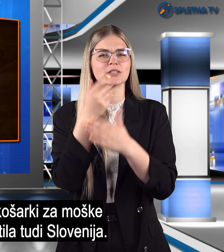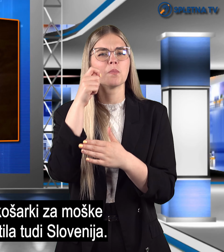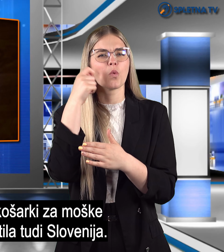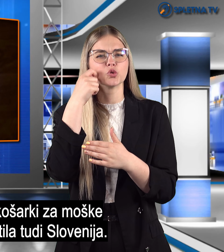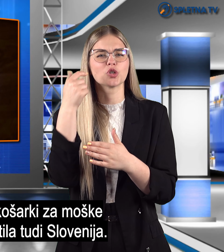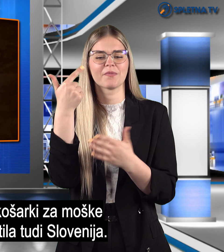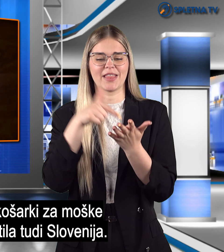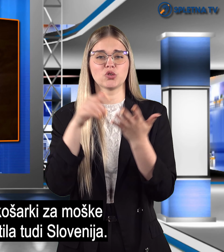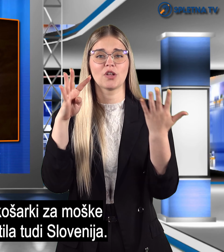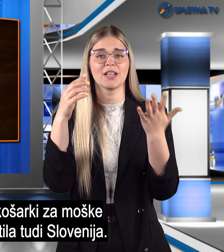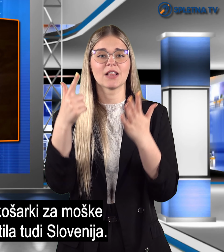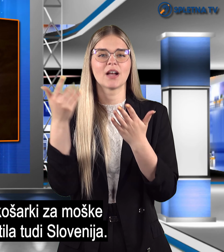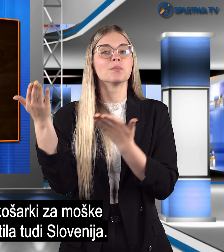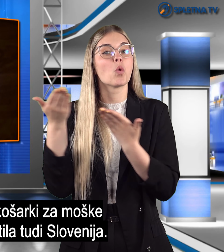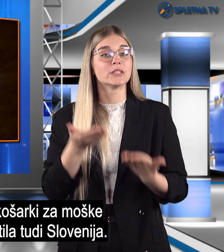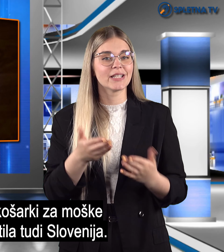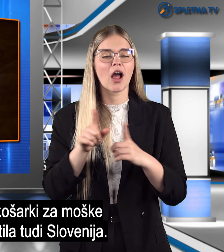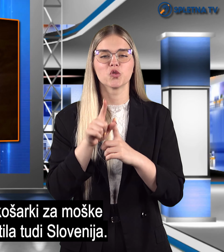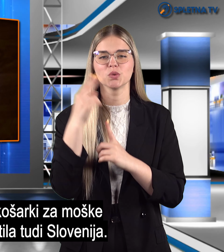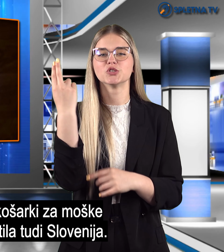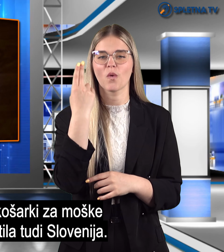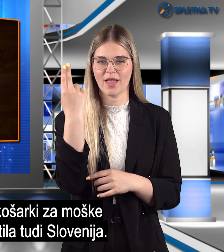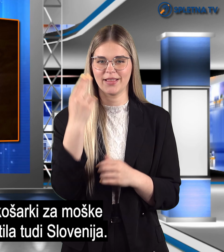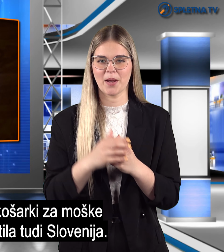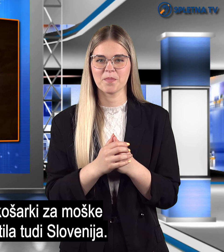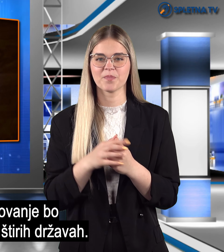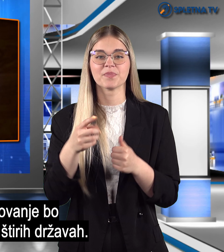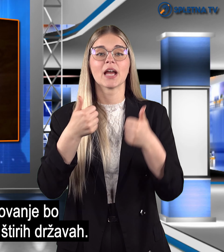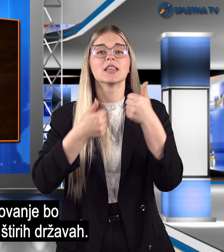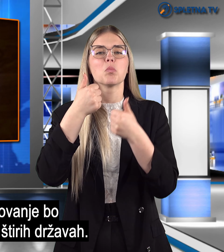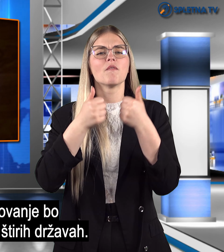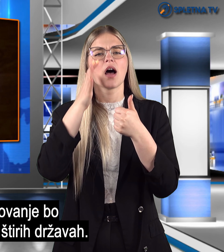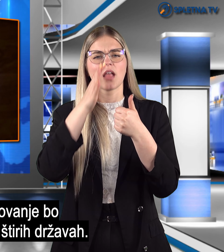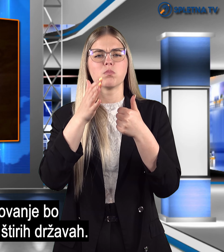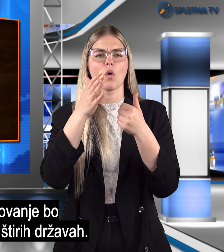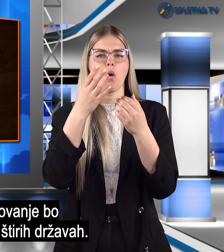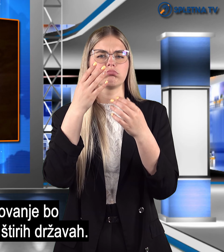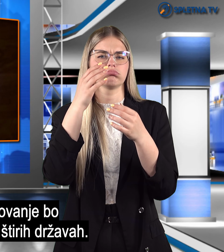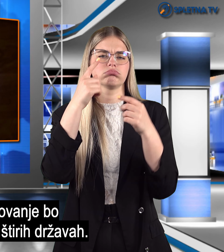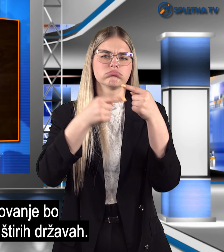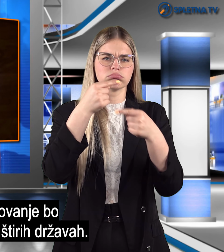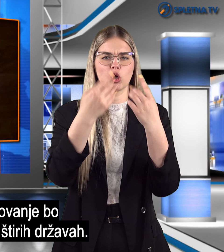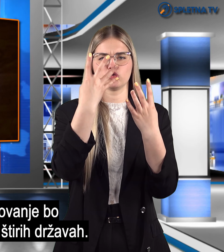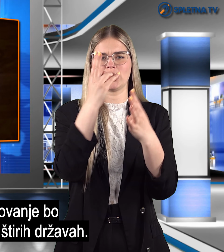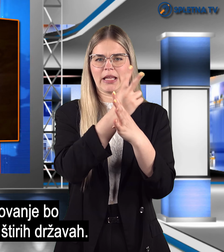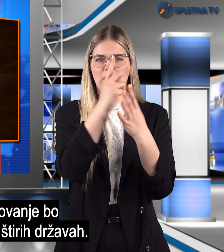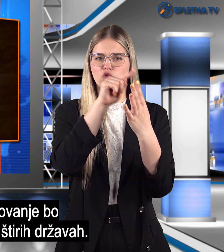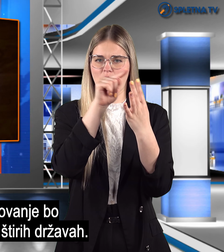za moške leta 2029 gostila tudi Slovenija. Tekmovanje bo potekalo v 4